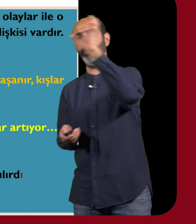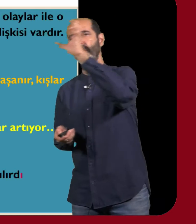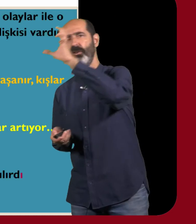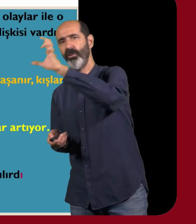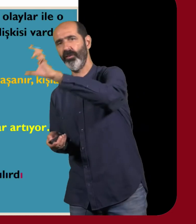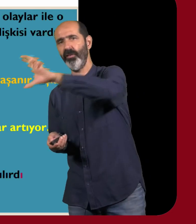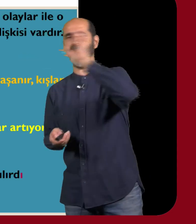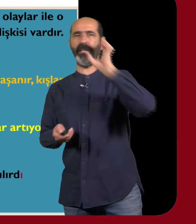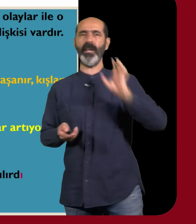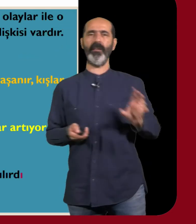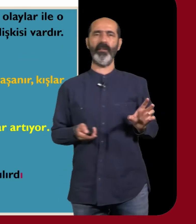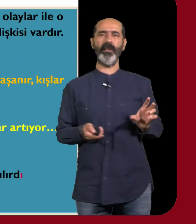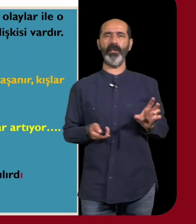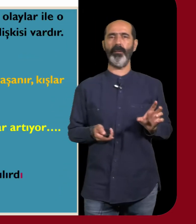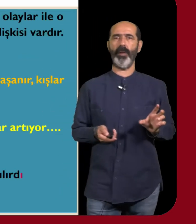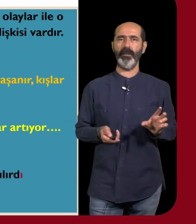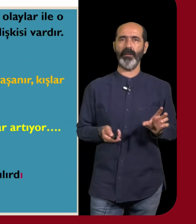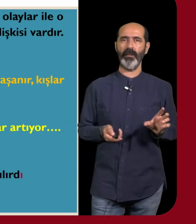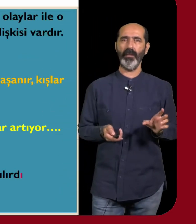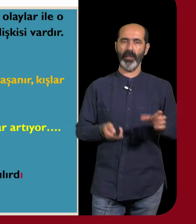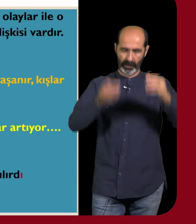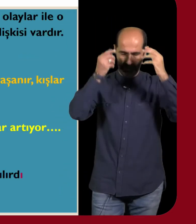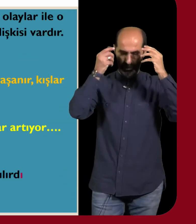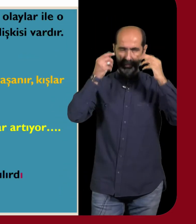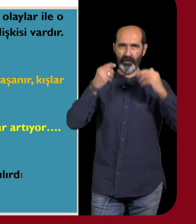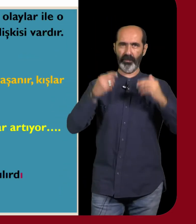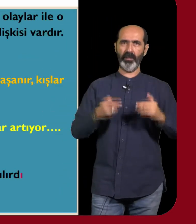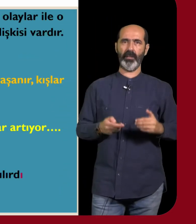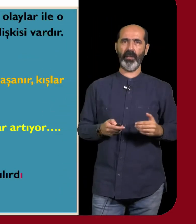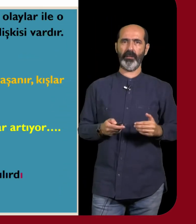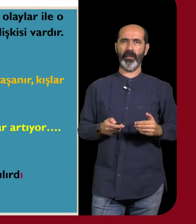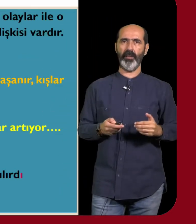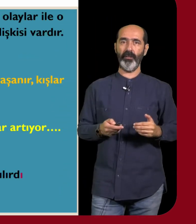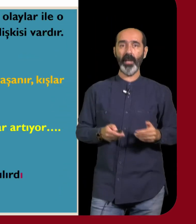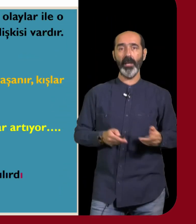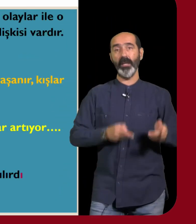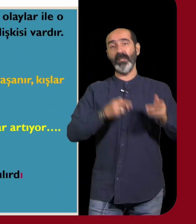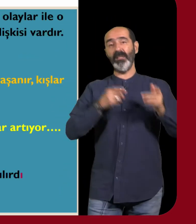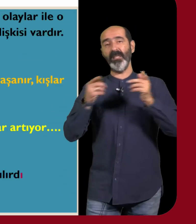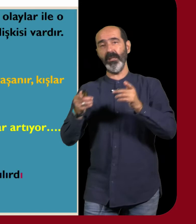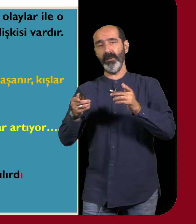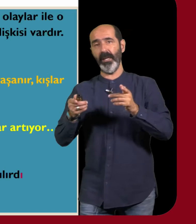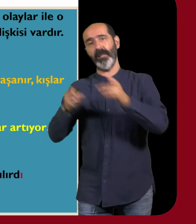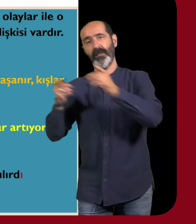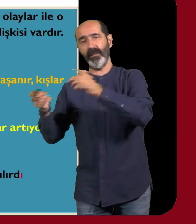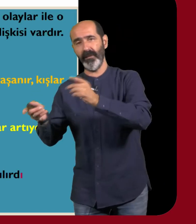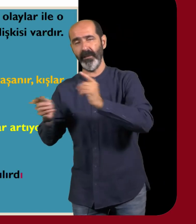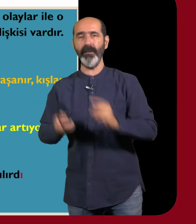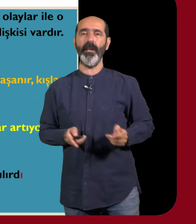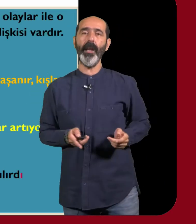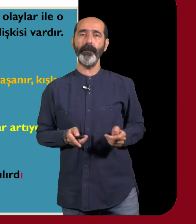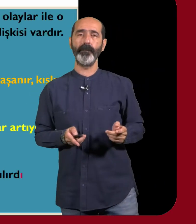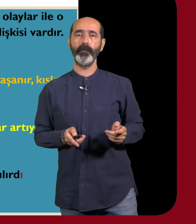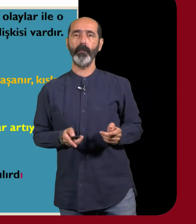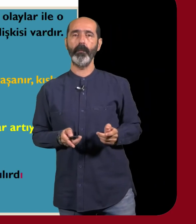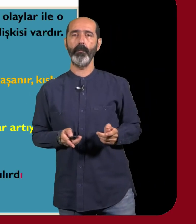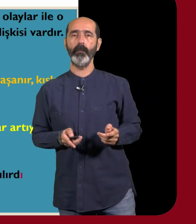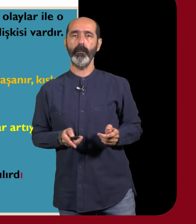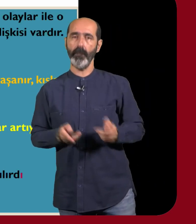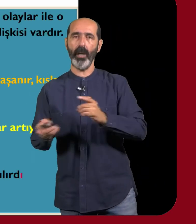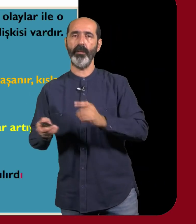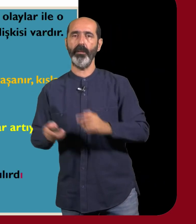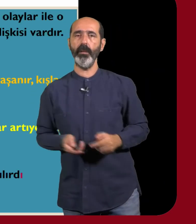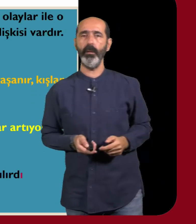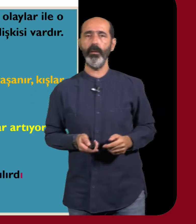özellikleri size de yansıdı ifade edilir yani sizin karakterinize yılın etkisinin de